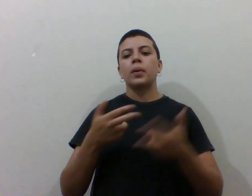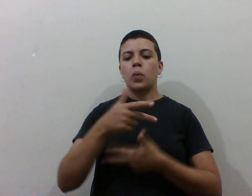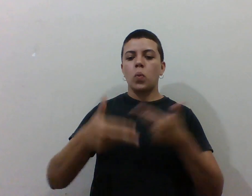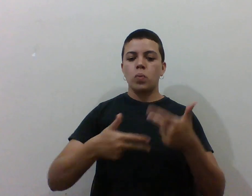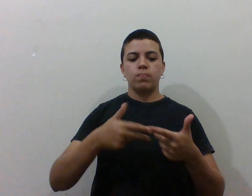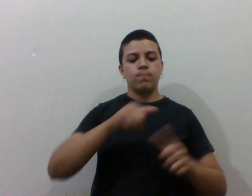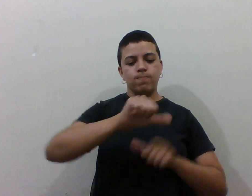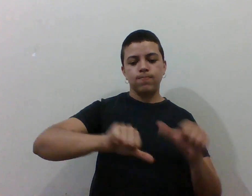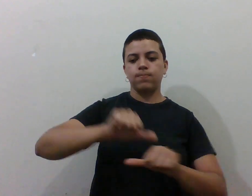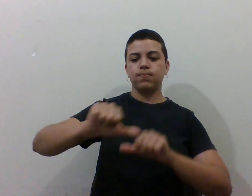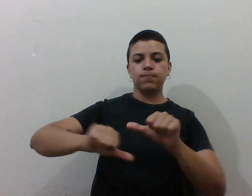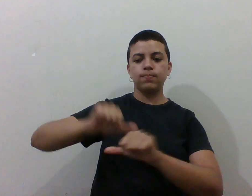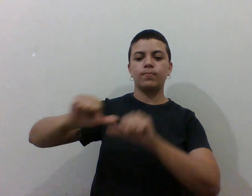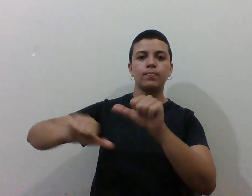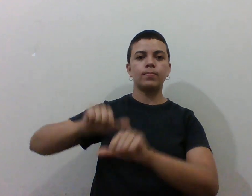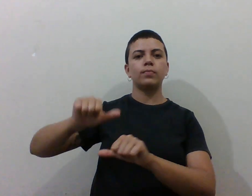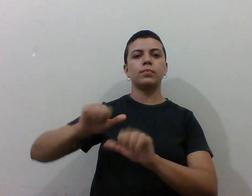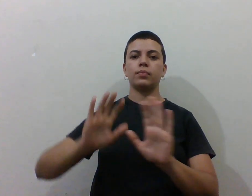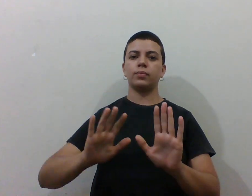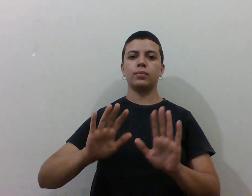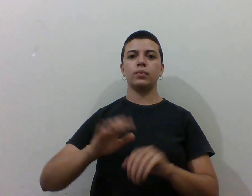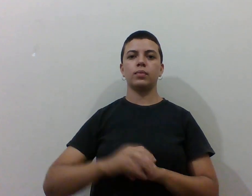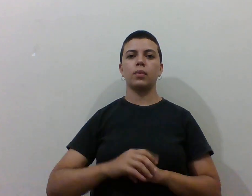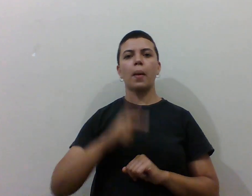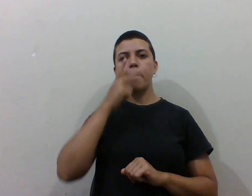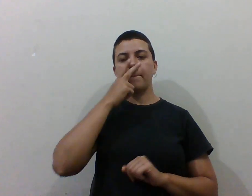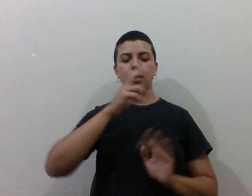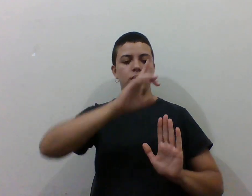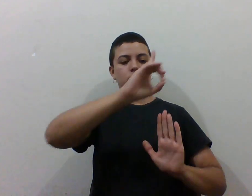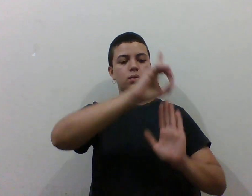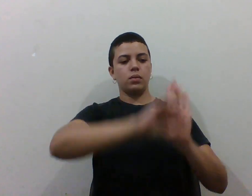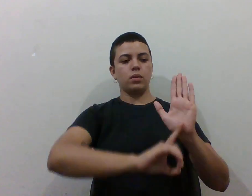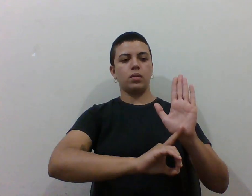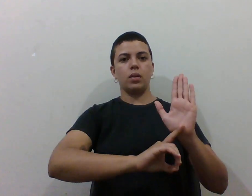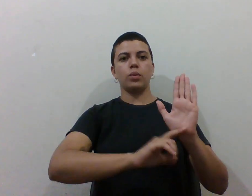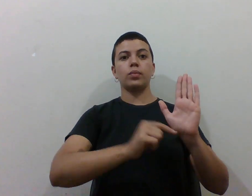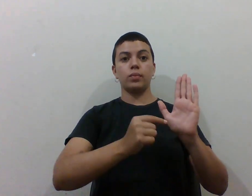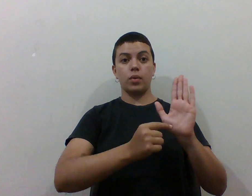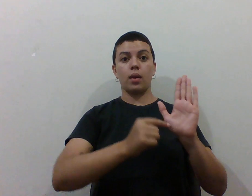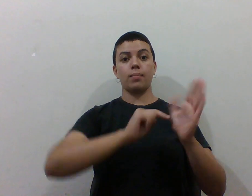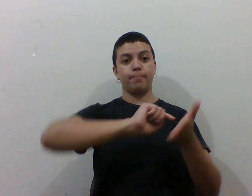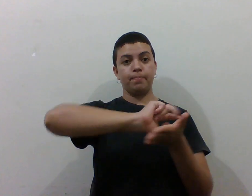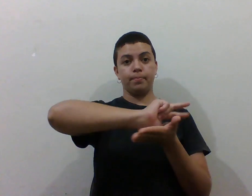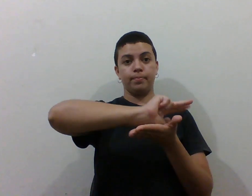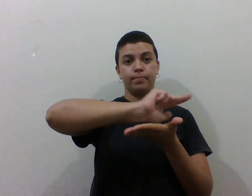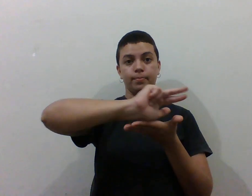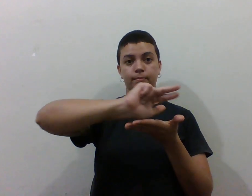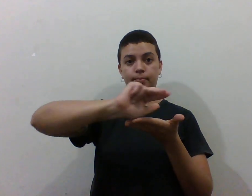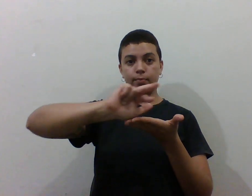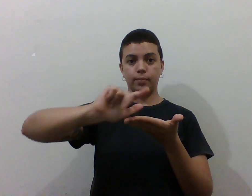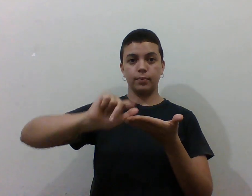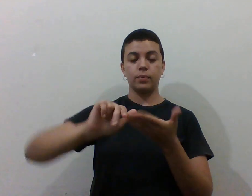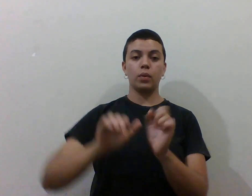fundamentalidade desses direitos especialmente quando voltados para a diversidade para a proteção dessas minorias